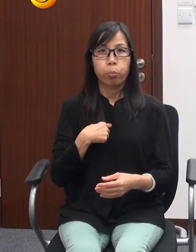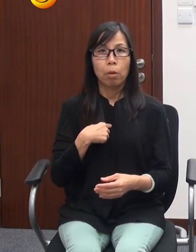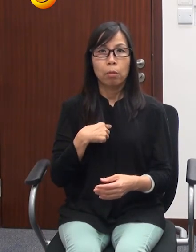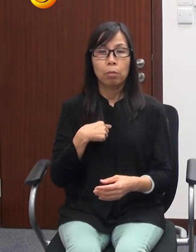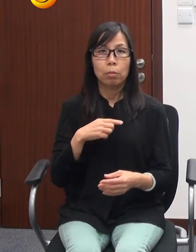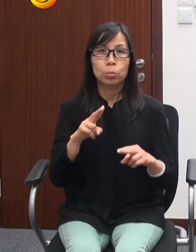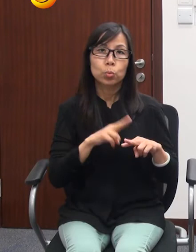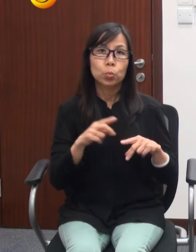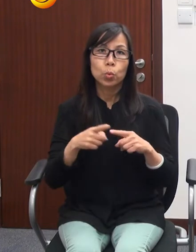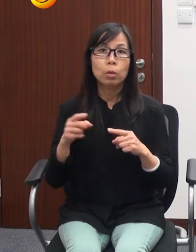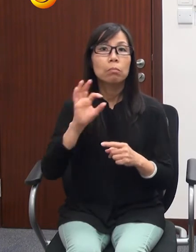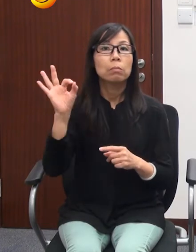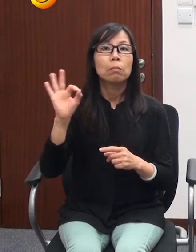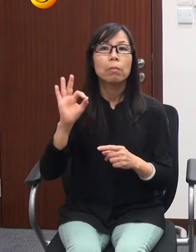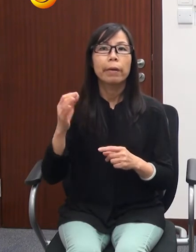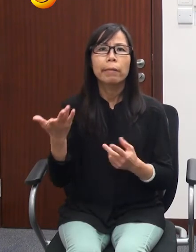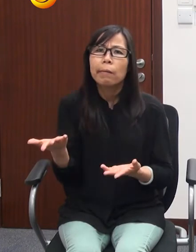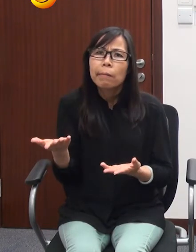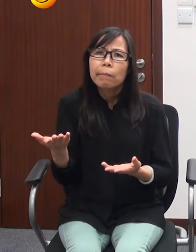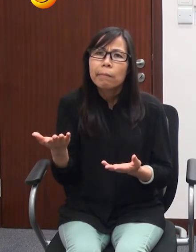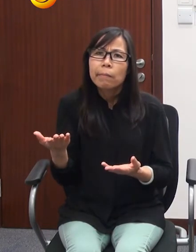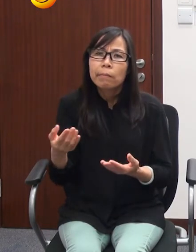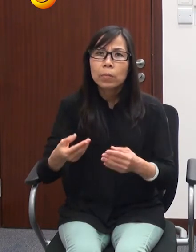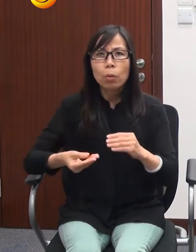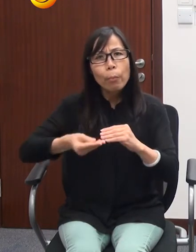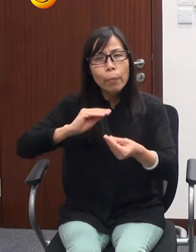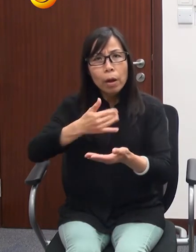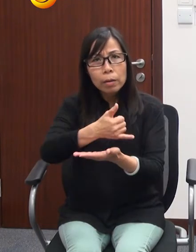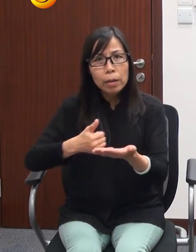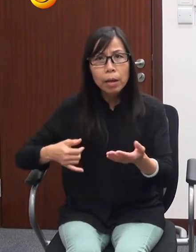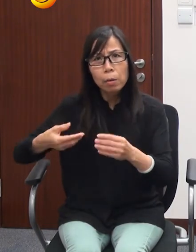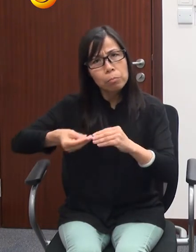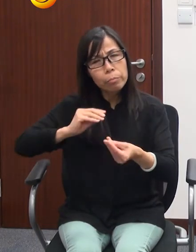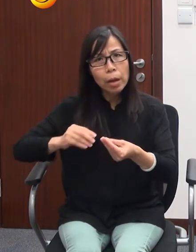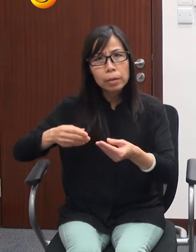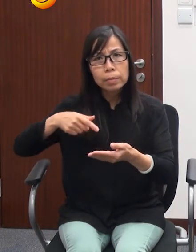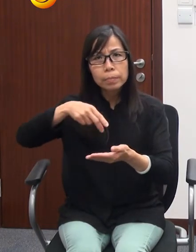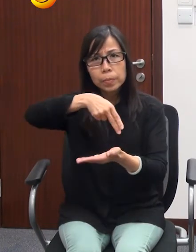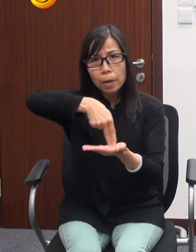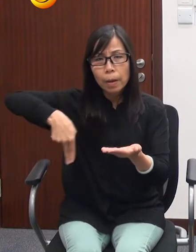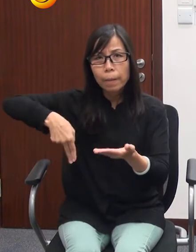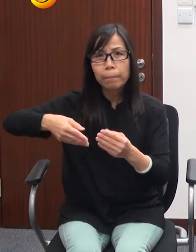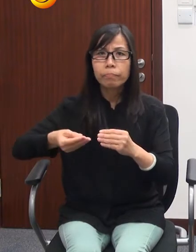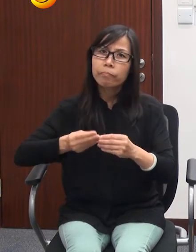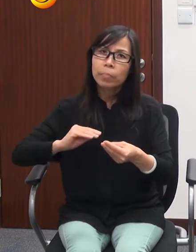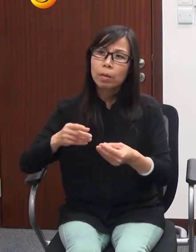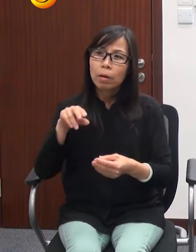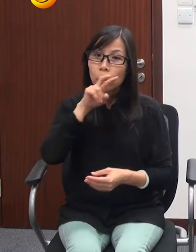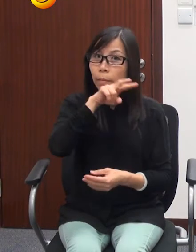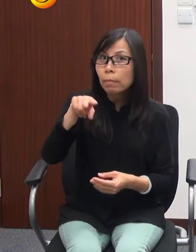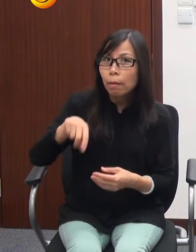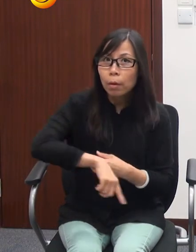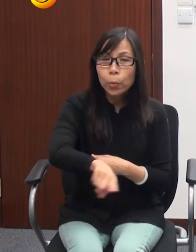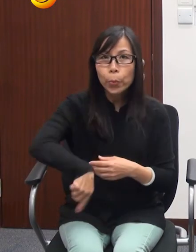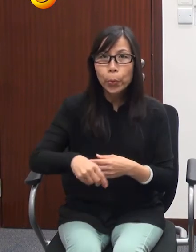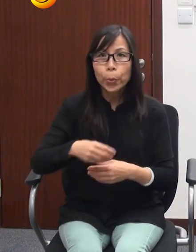領係咩啦，即係拭目以待啦。即係話 定 係 戒票咧？其實 佢喺唔係戒唔戒票唔好講啦，呢個就冇得證明。即係我想睇下區議會嘅選舉嘅傳單，